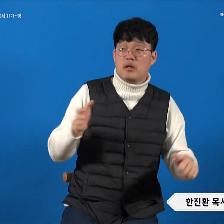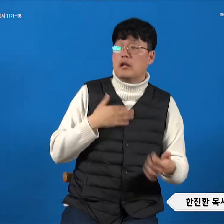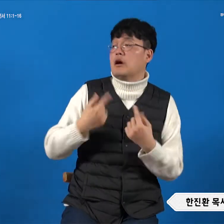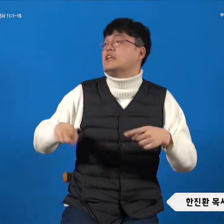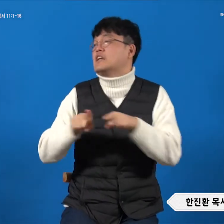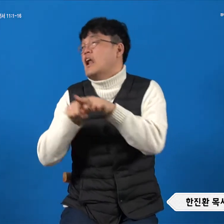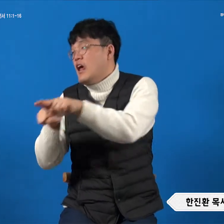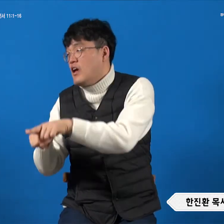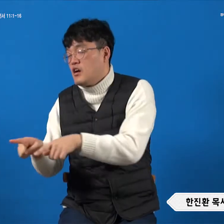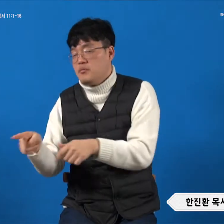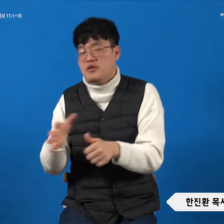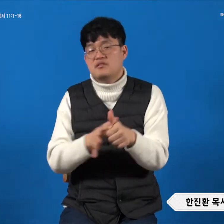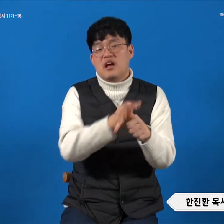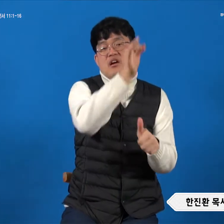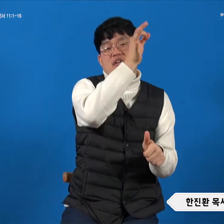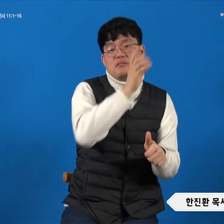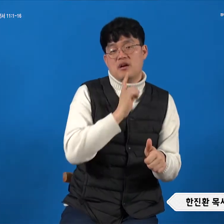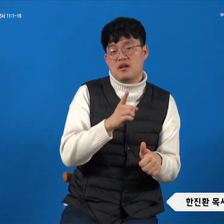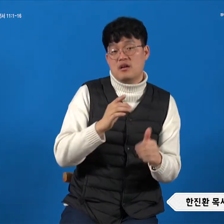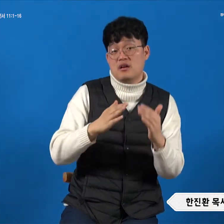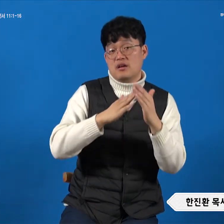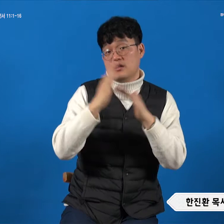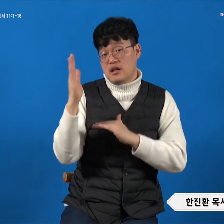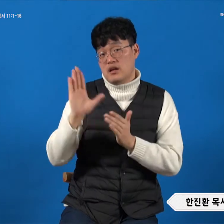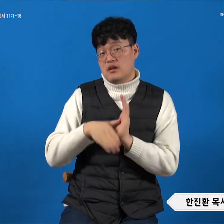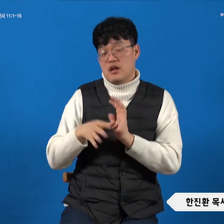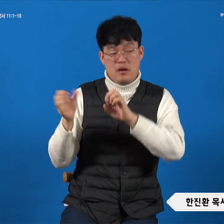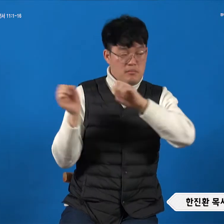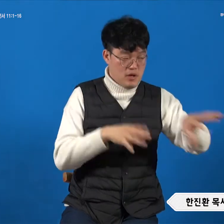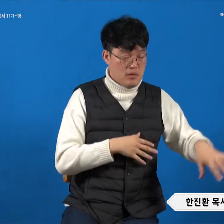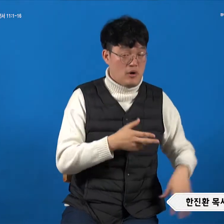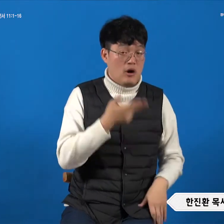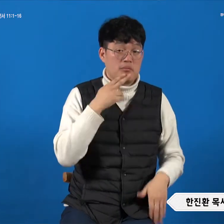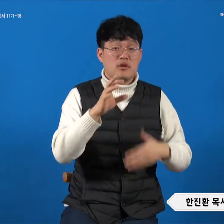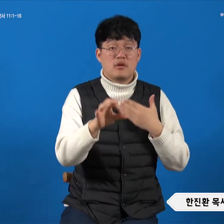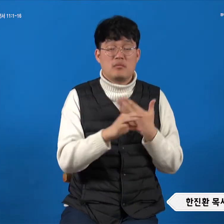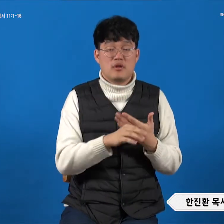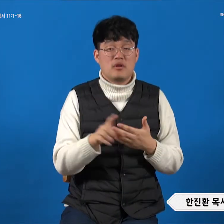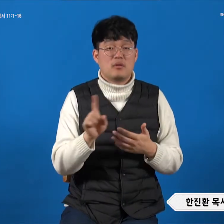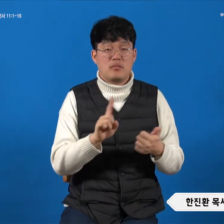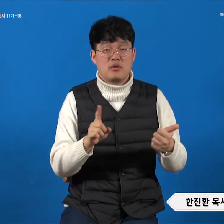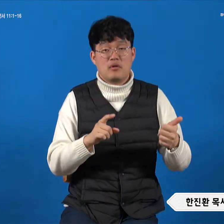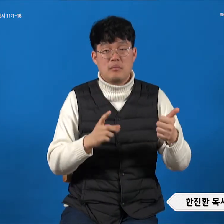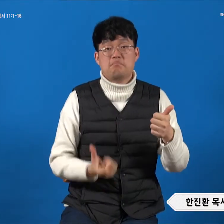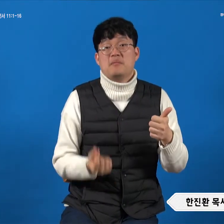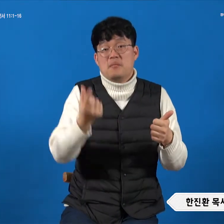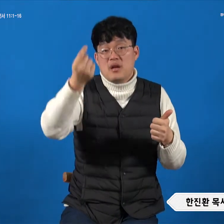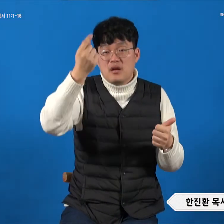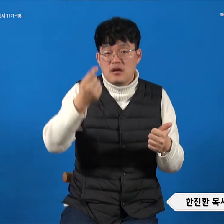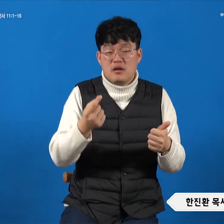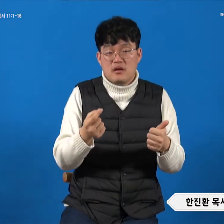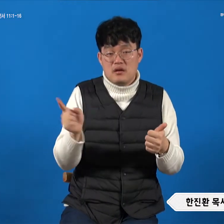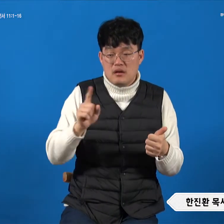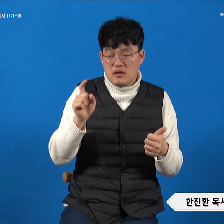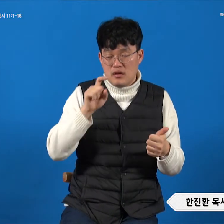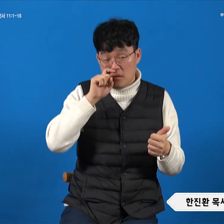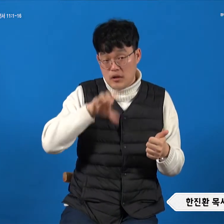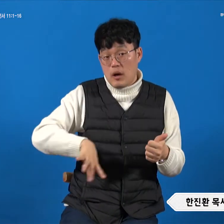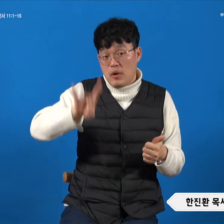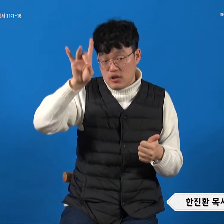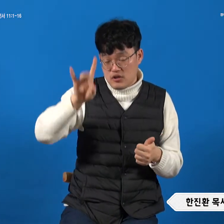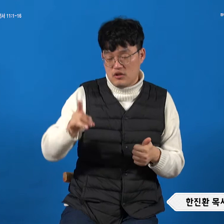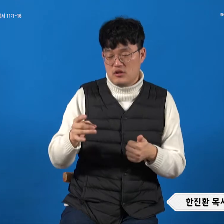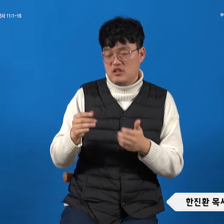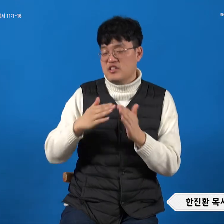사형감입니다. 이사 갈 때 버림받지 않으려면 얼쩡얼쩡 하지 말고 빨리 이삿짐